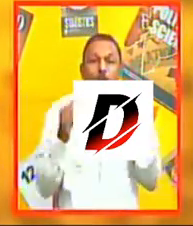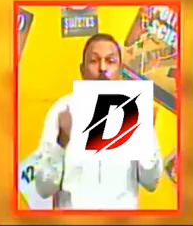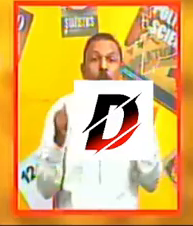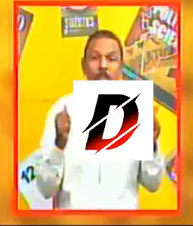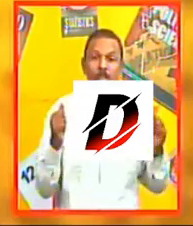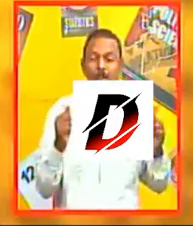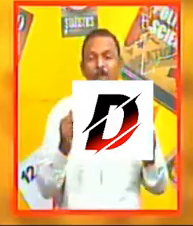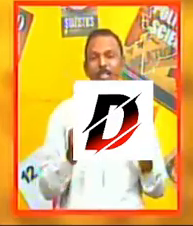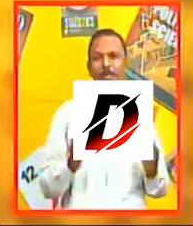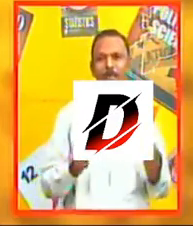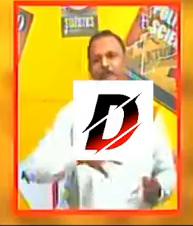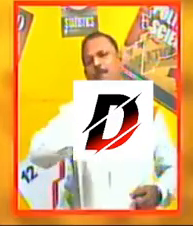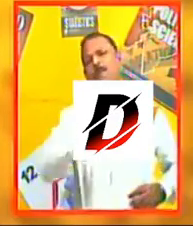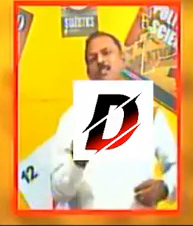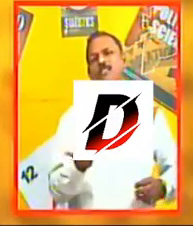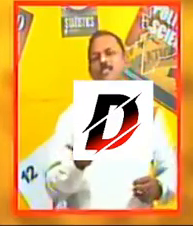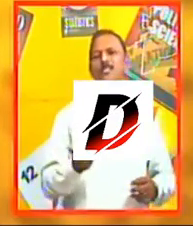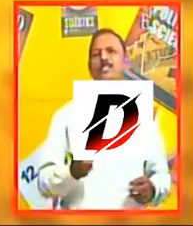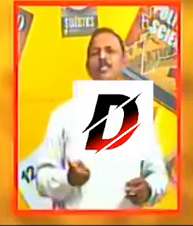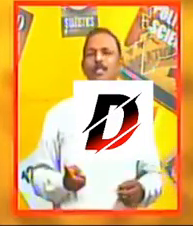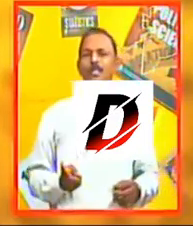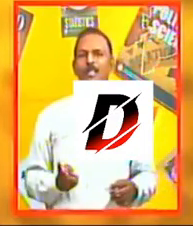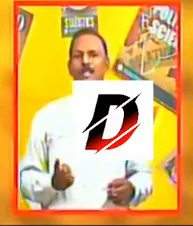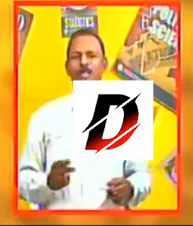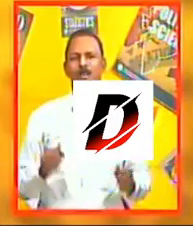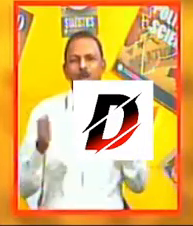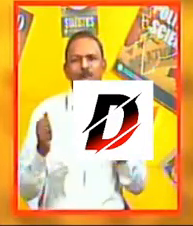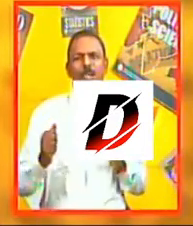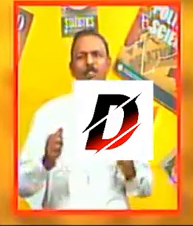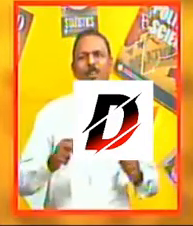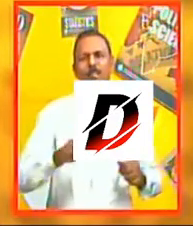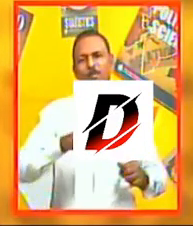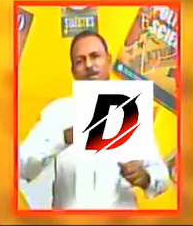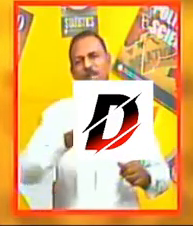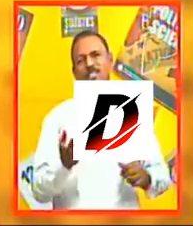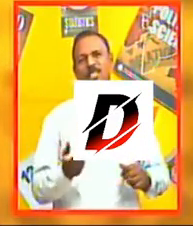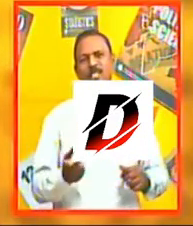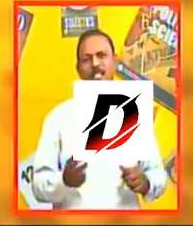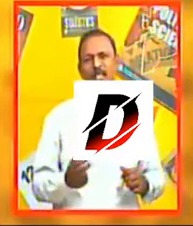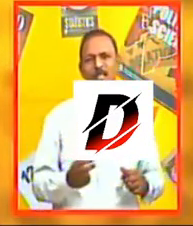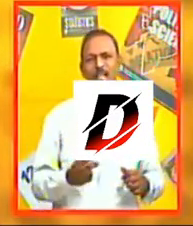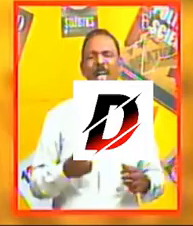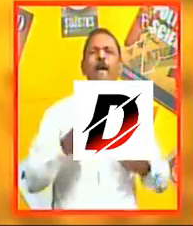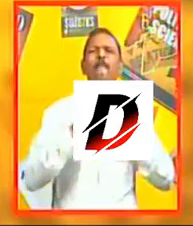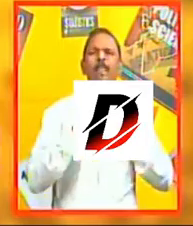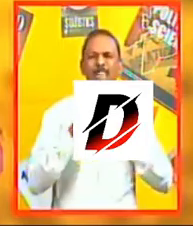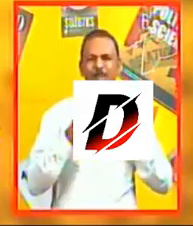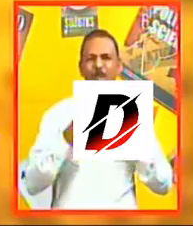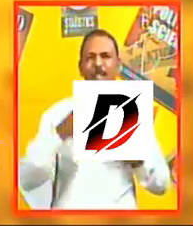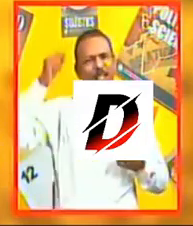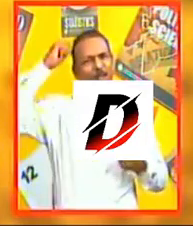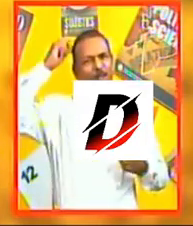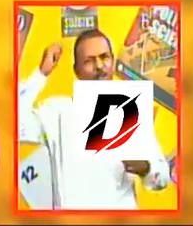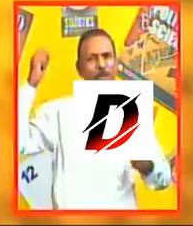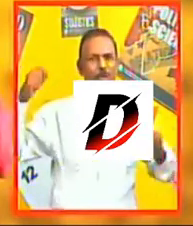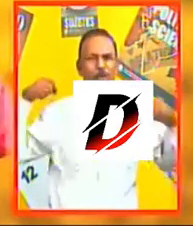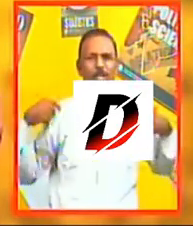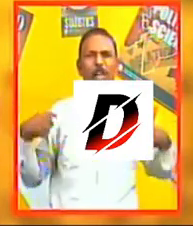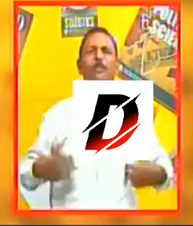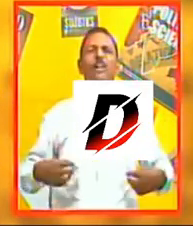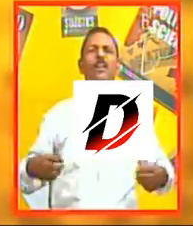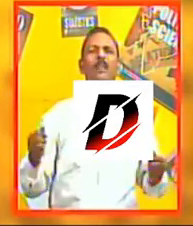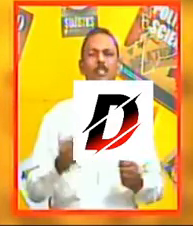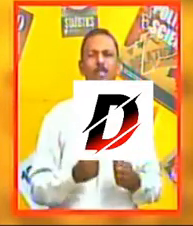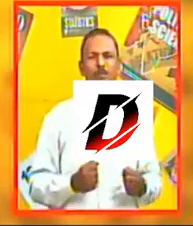அதே குளிர்காலத்தில் பார்த்தோம்னா அப்படியே அது தலைகீழ தான் இருக்கும். ரொம்ப குளிரான காலத்தில் அதிகமாக கம்பளி ஆடை அணிஞ்சிருப்போம். வட